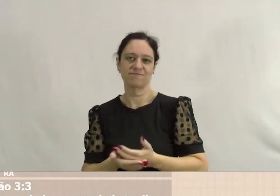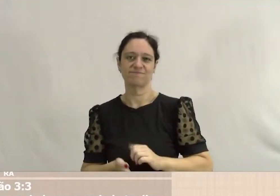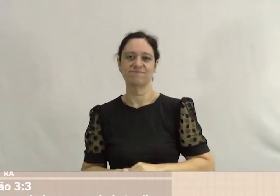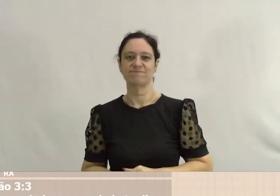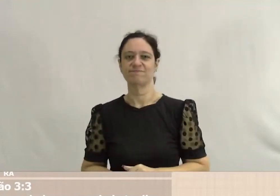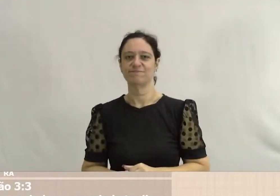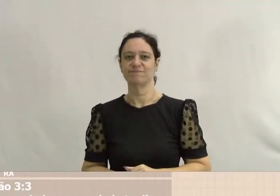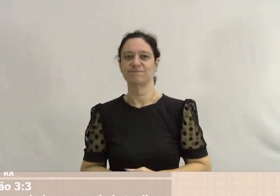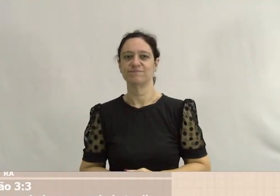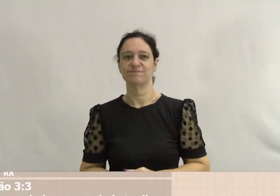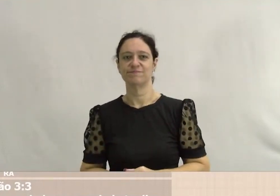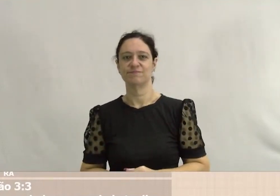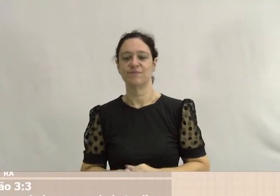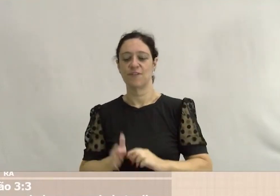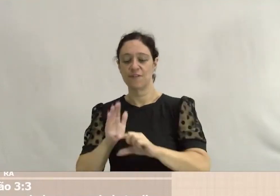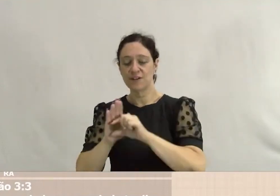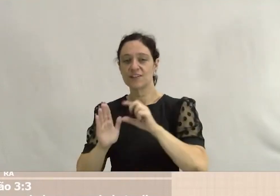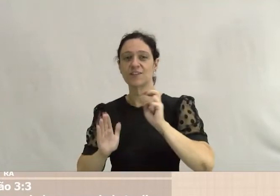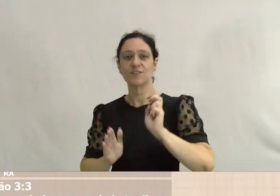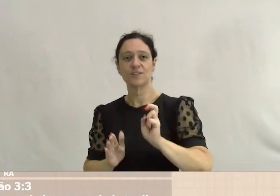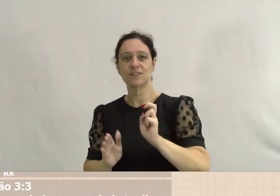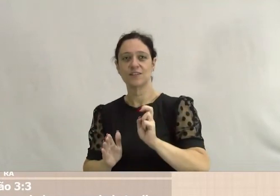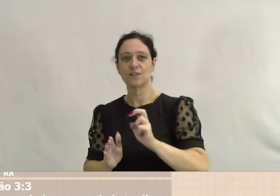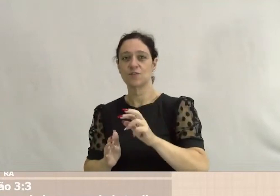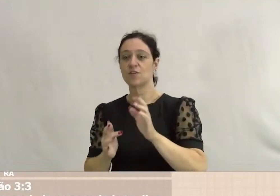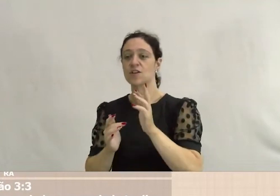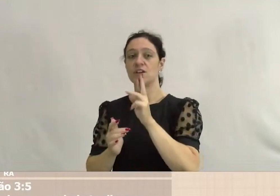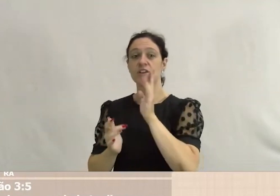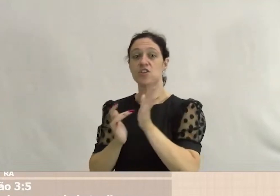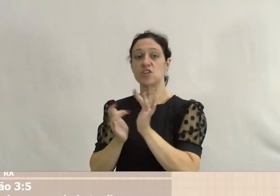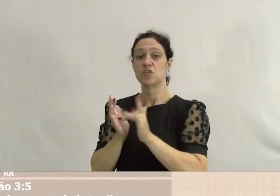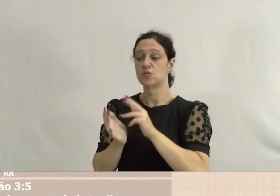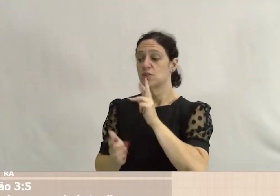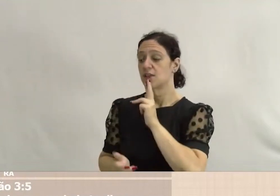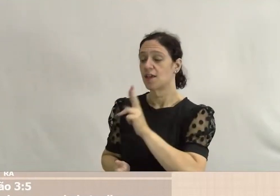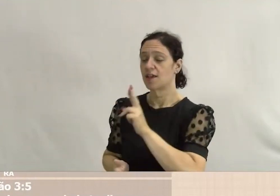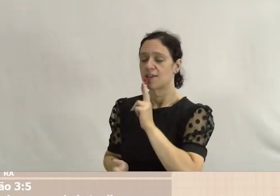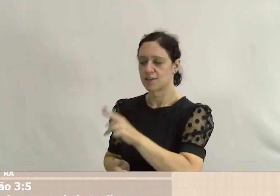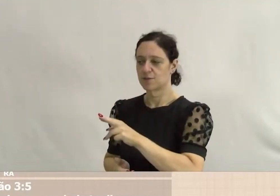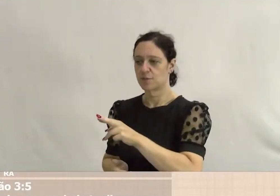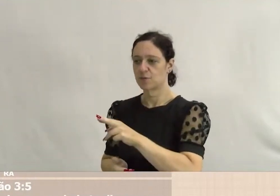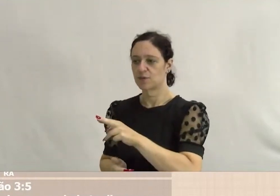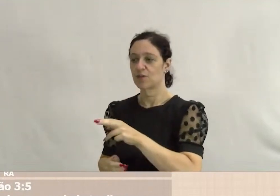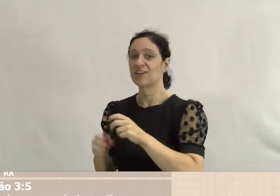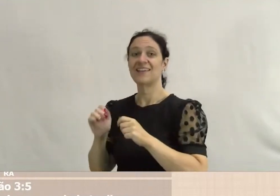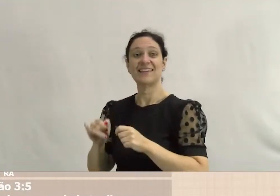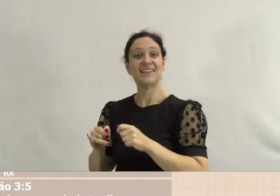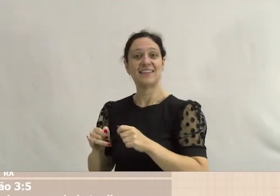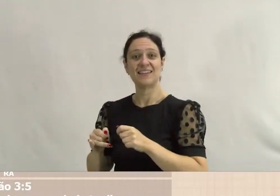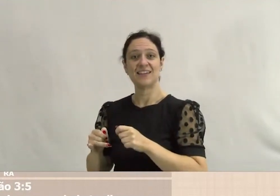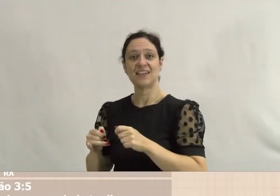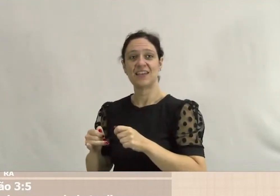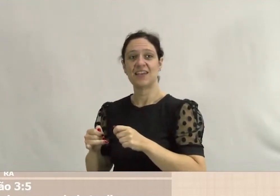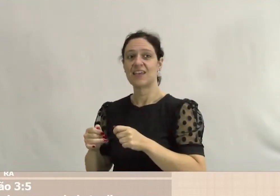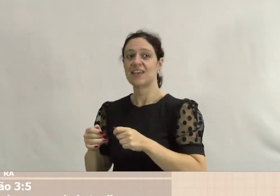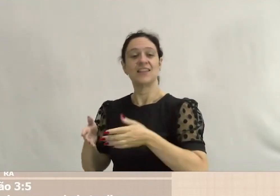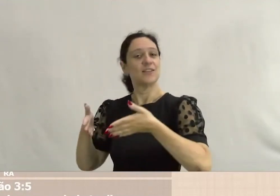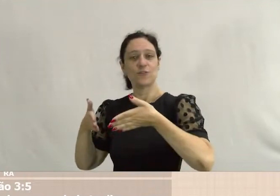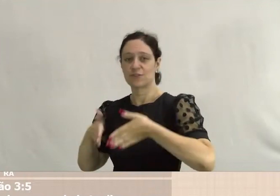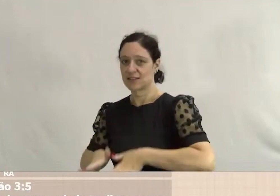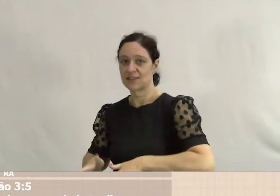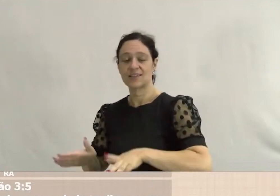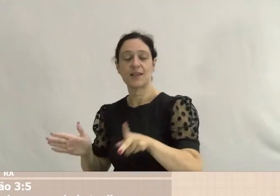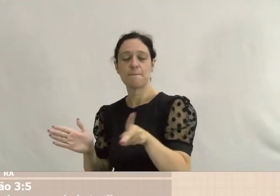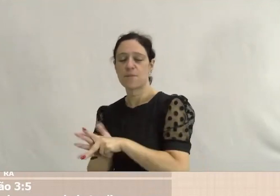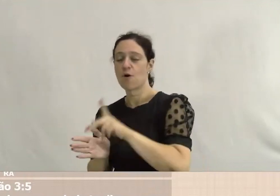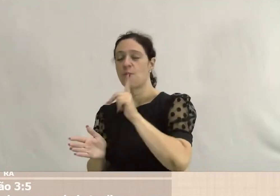Espírito. Versículo 5, respondeu Jesus: em verdade, quem não nascer da água e do Espírito, não